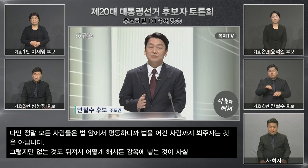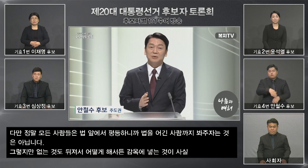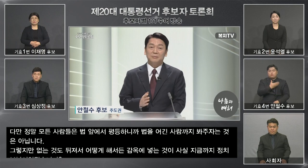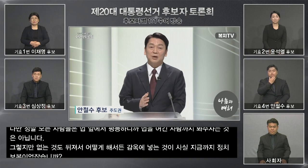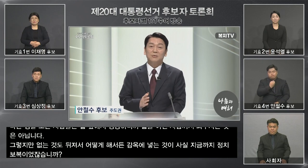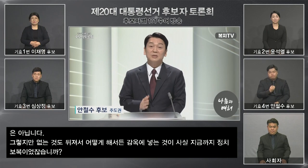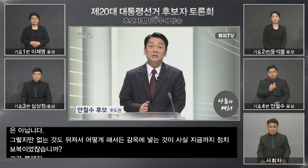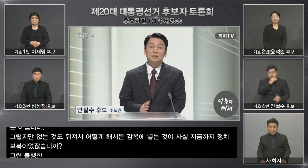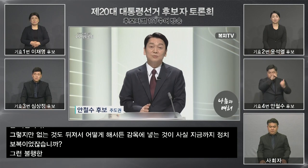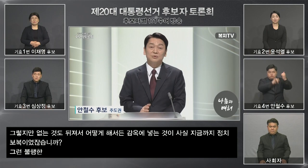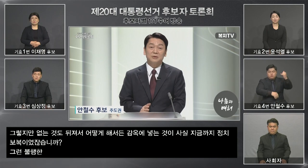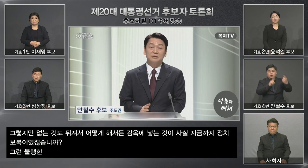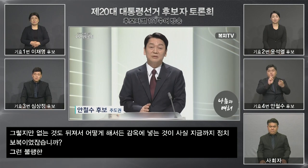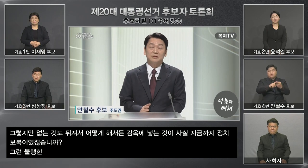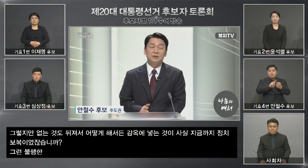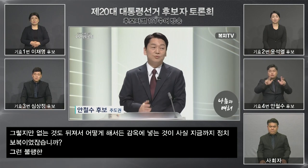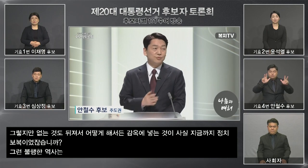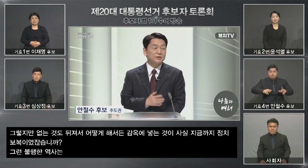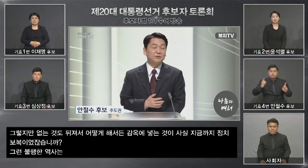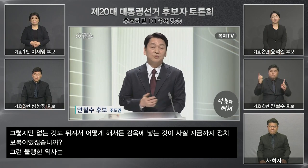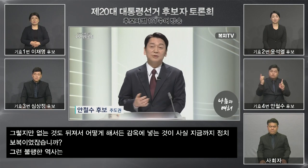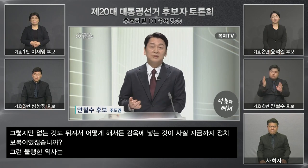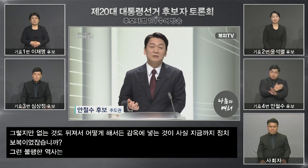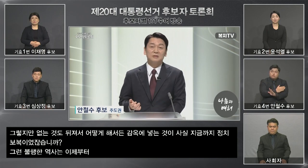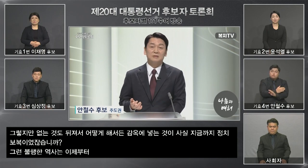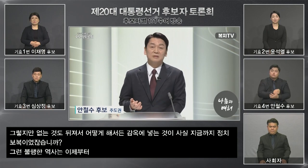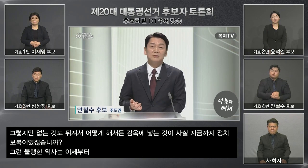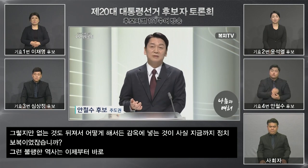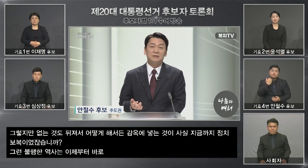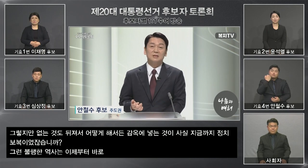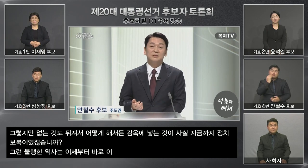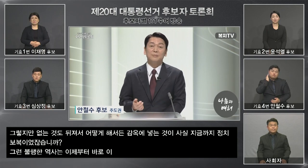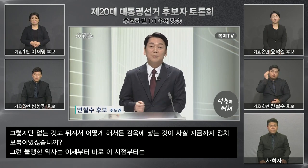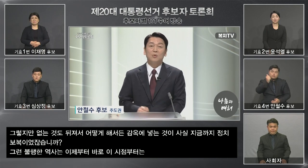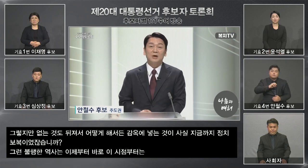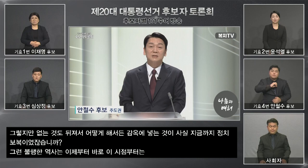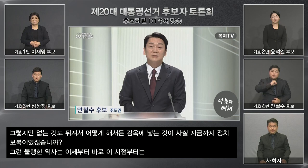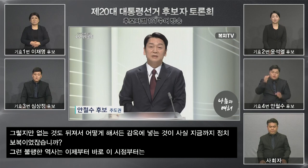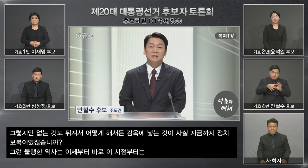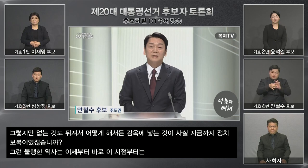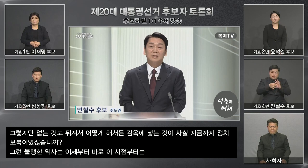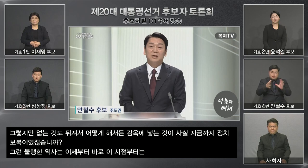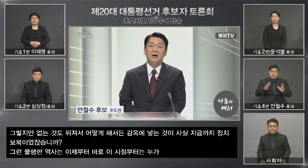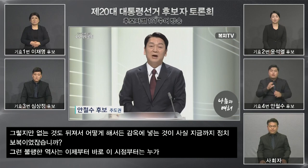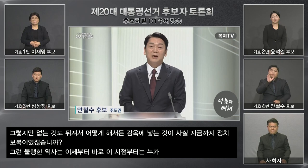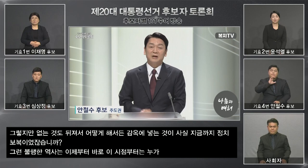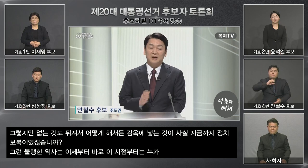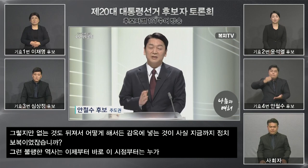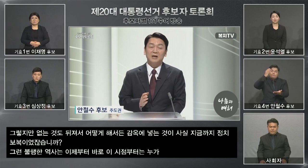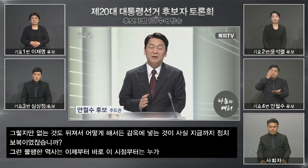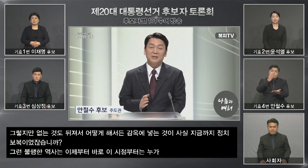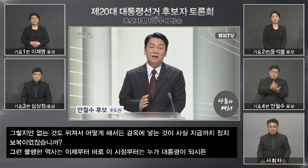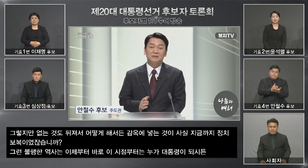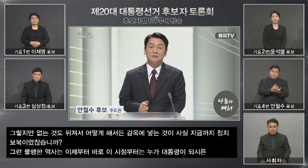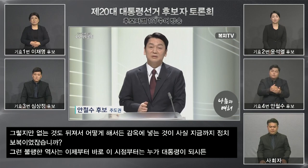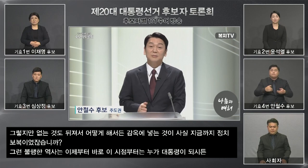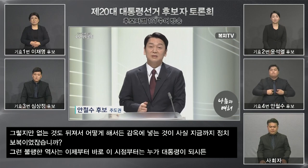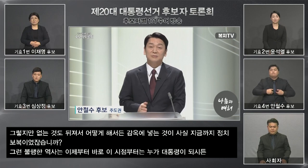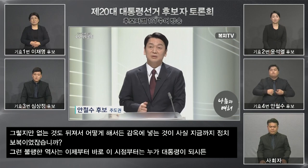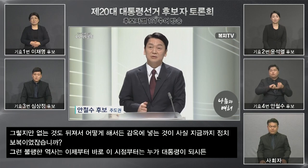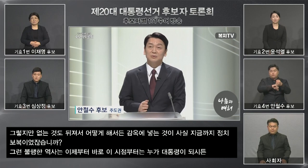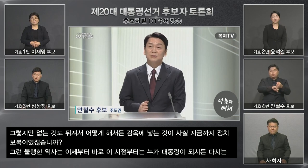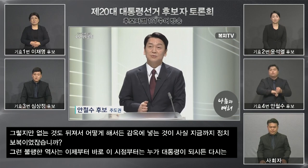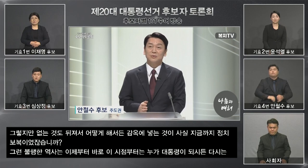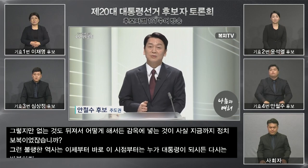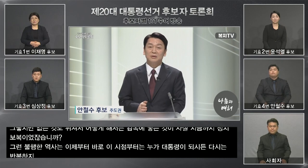이제부터 바로 이 시점부터는 누가 대통령이 되시든 다시는 반복하지 않아야 한다. 저는